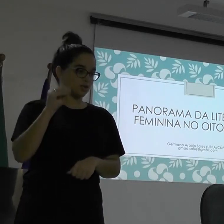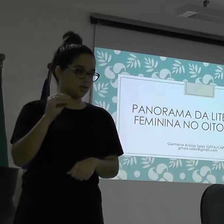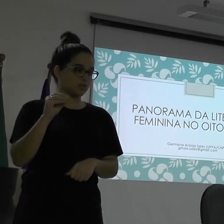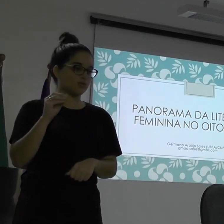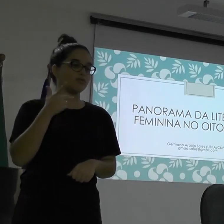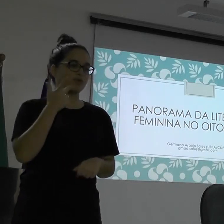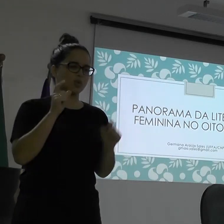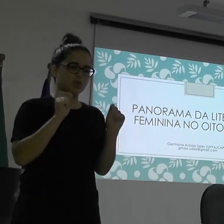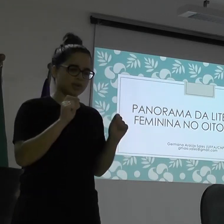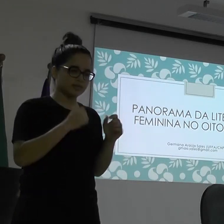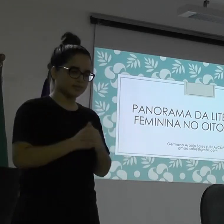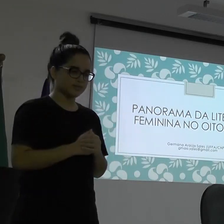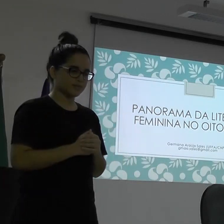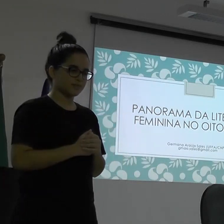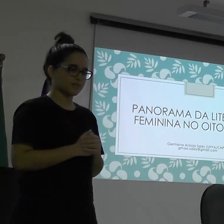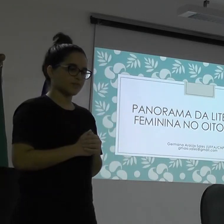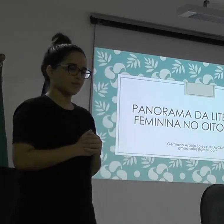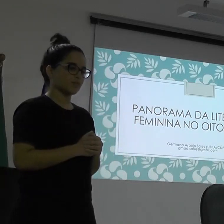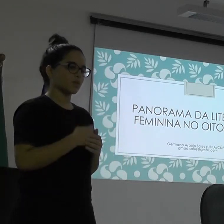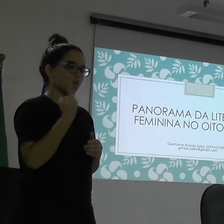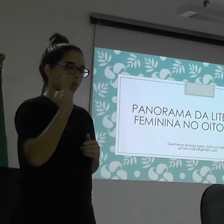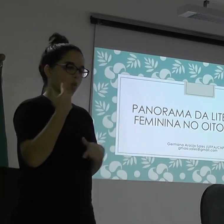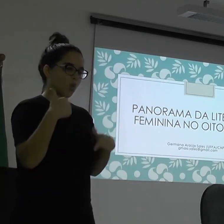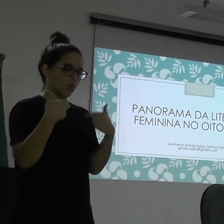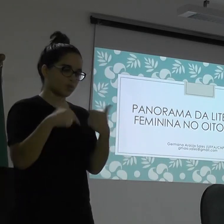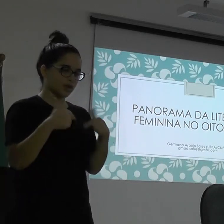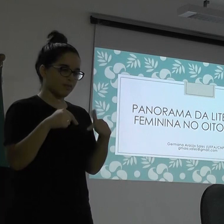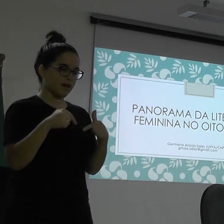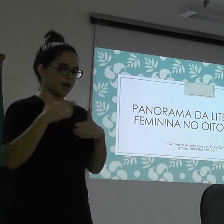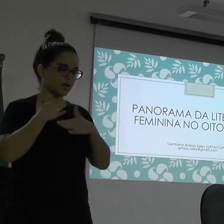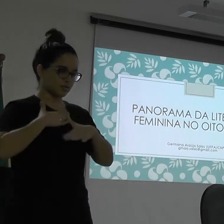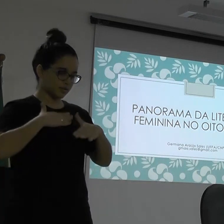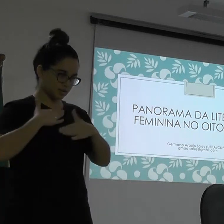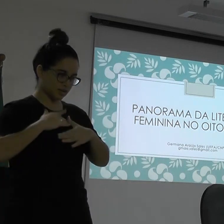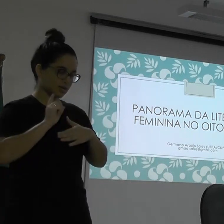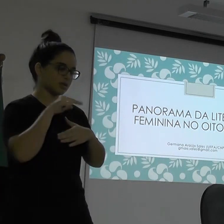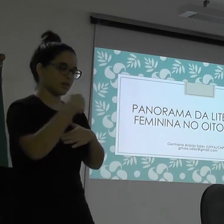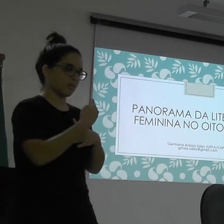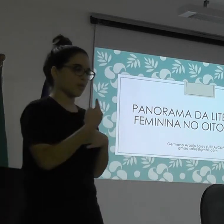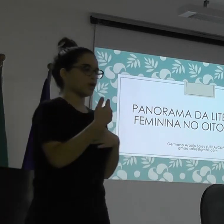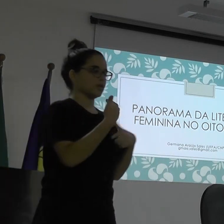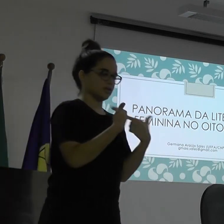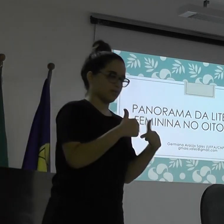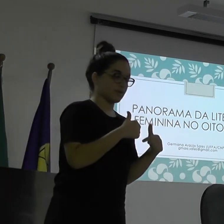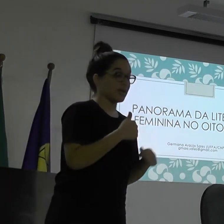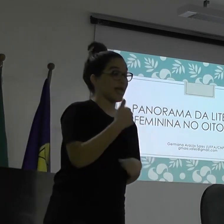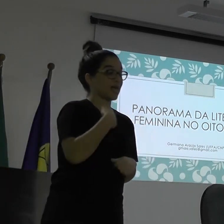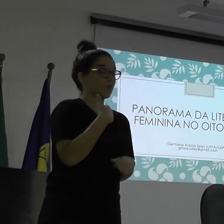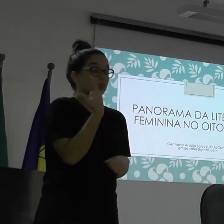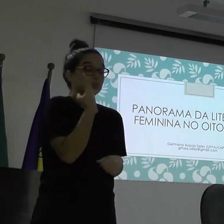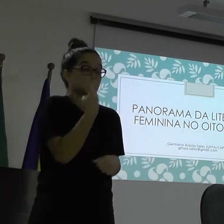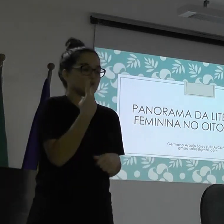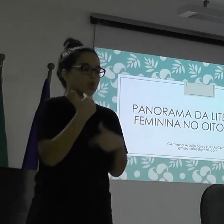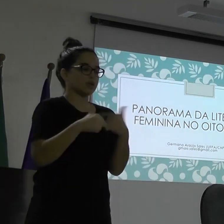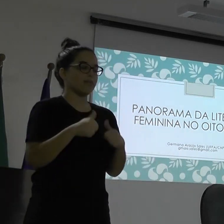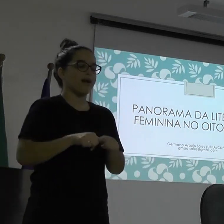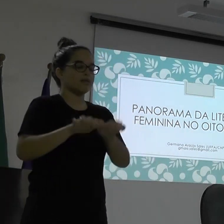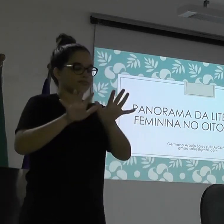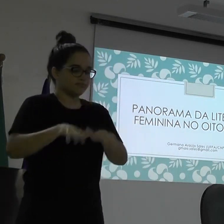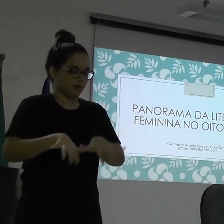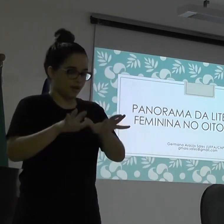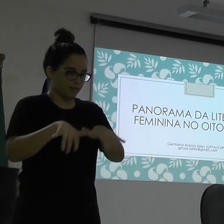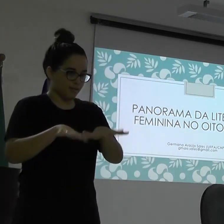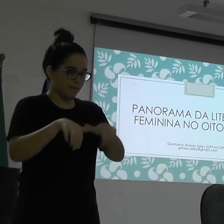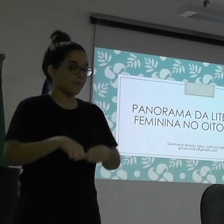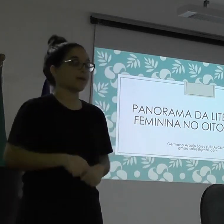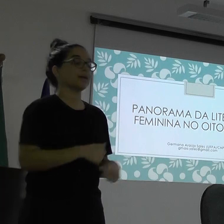outro. E eu me lembro, quando eu fazia o doutorado, eu tinha 2 trabalhos, o da escrita, que cansa muito, e